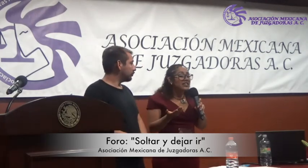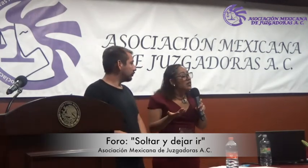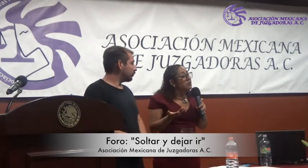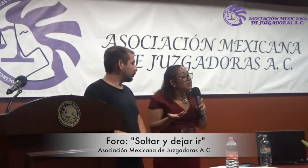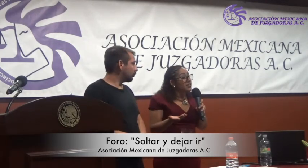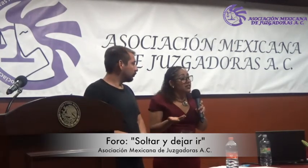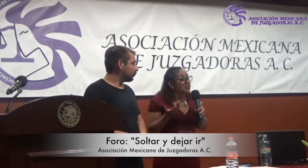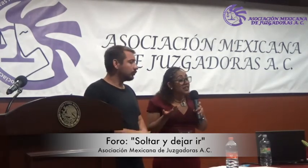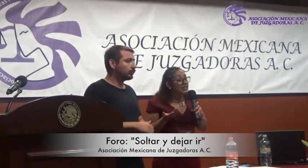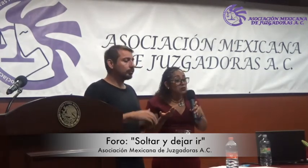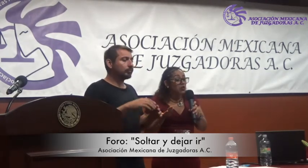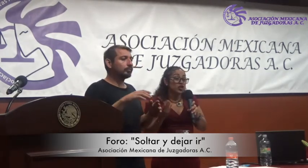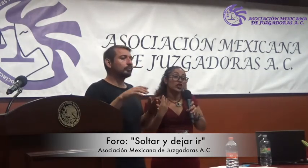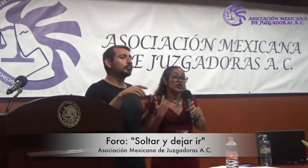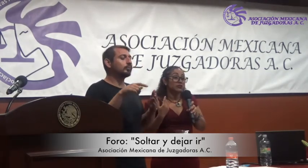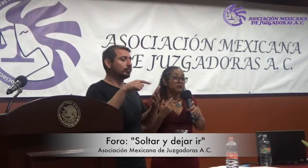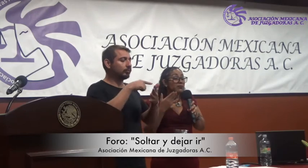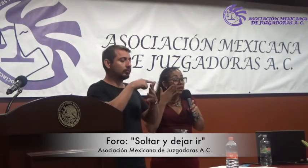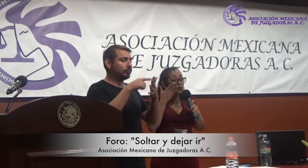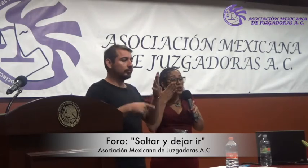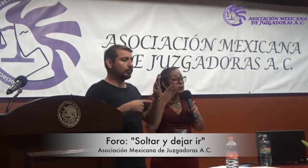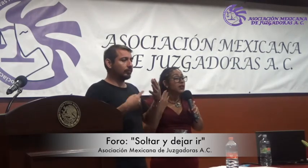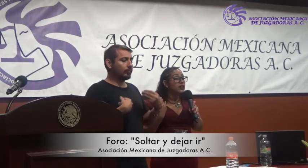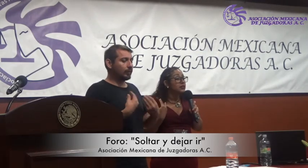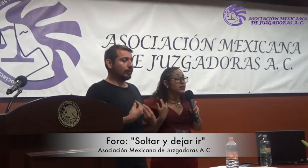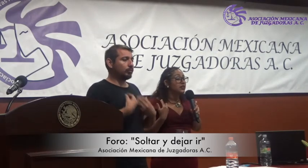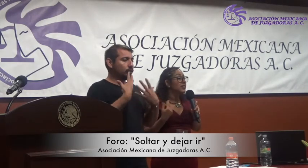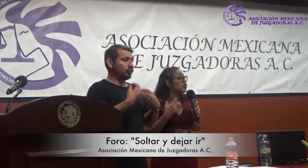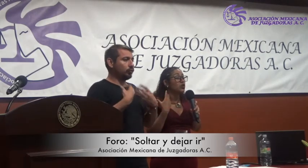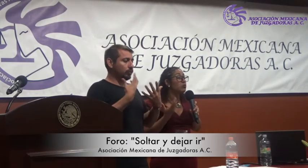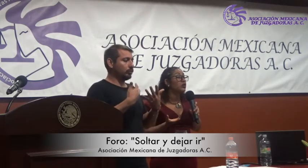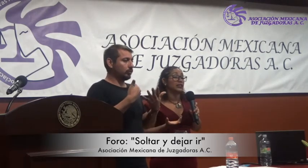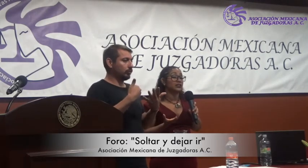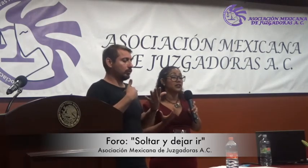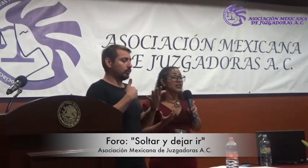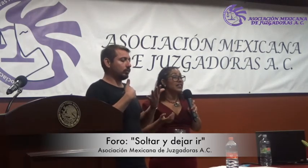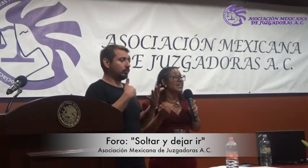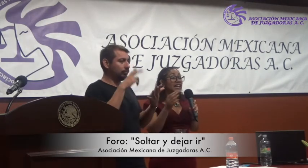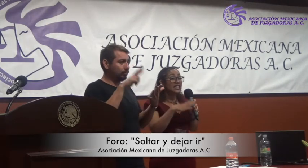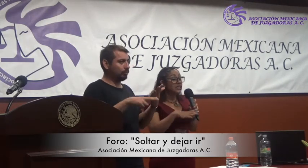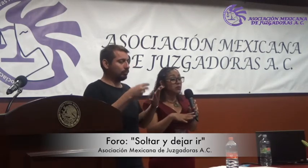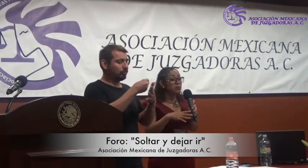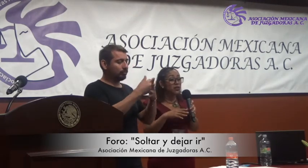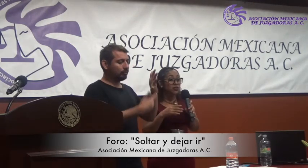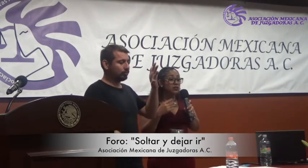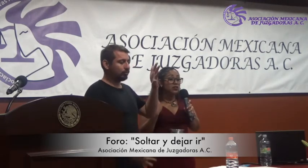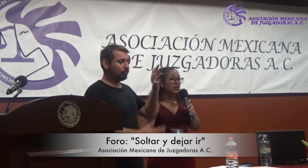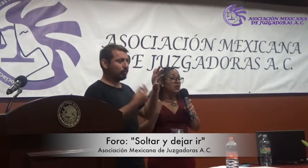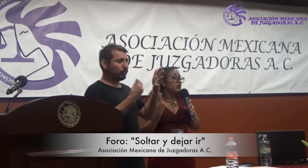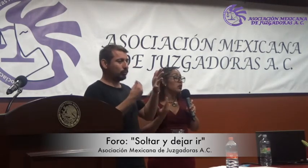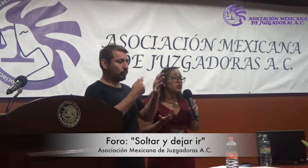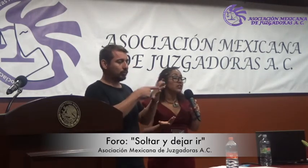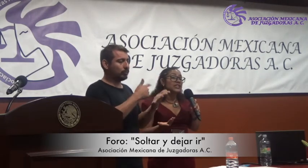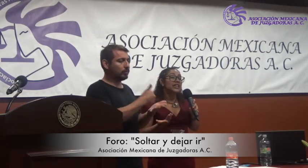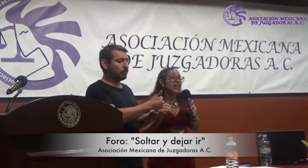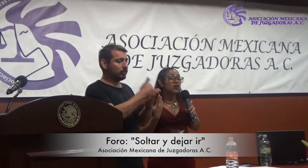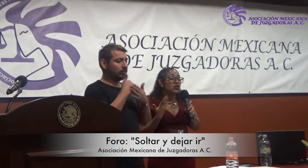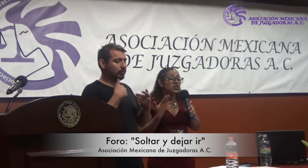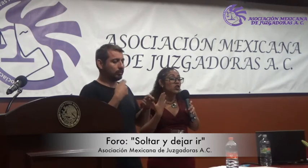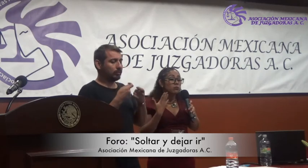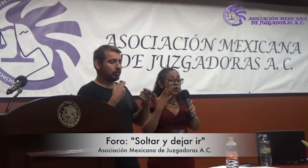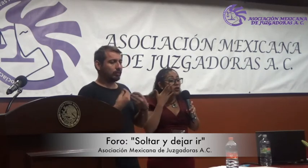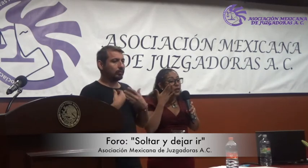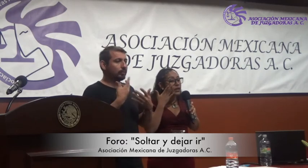¿Cuáles son las herramientas de las emociones? Me da mucha pena decirles que son muchas y que en este momento no hemos ni